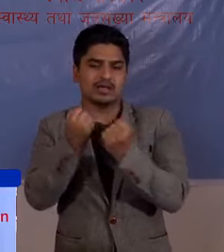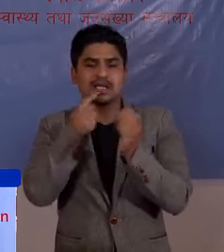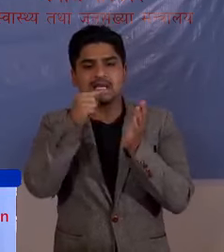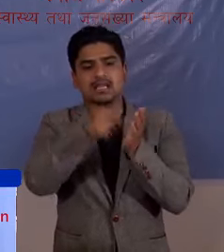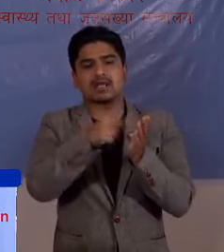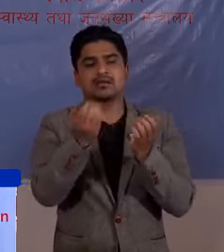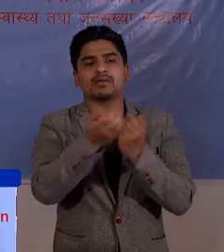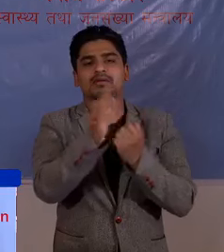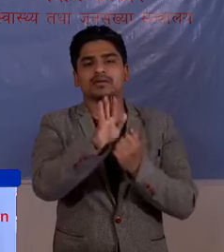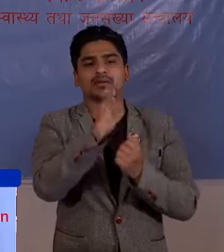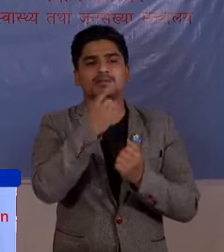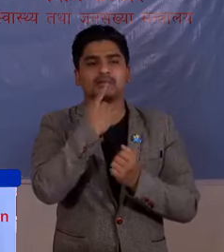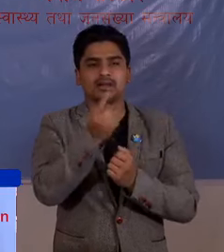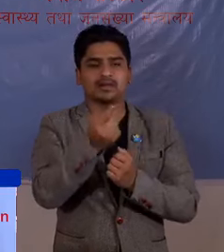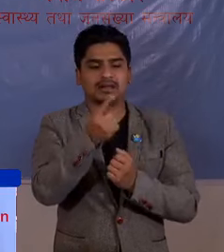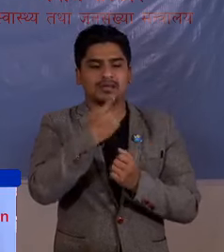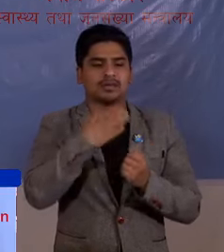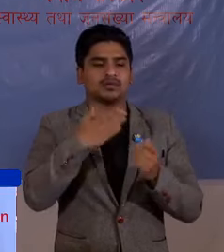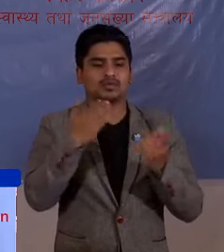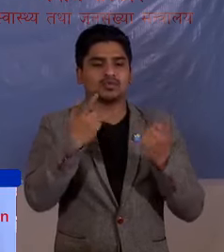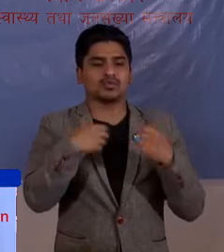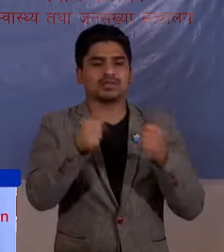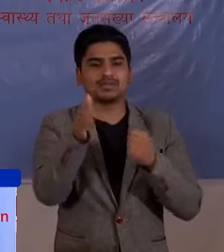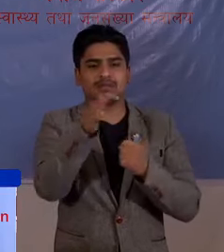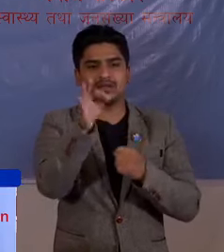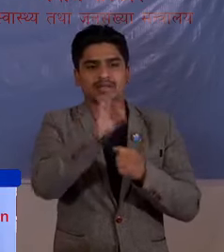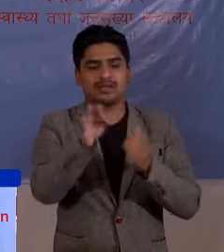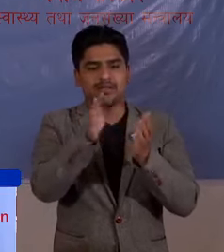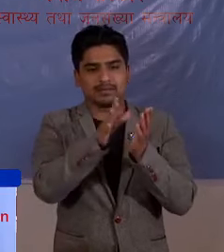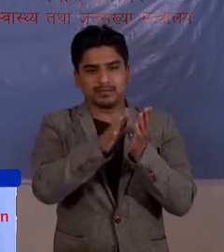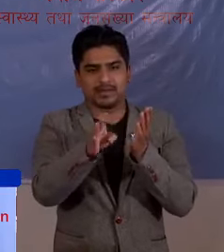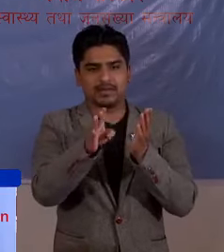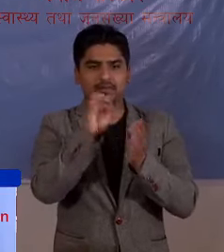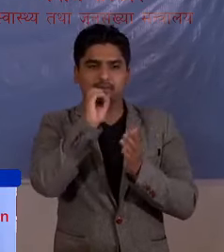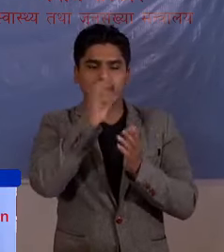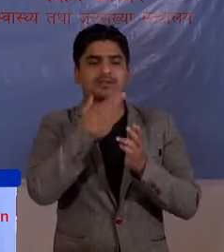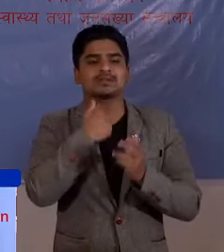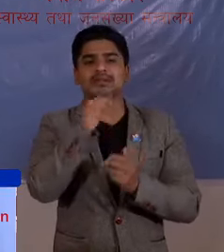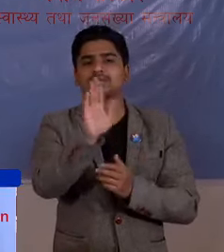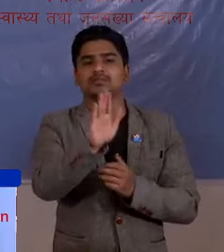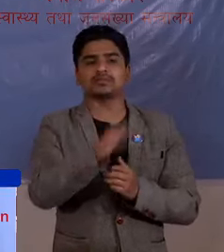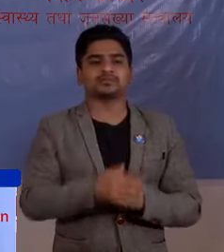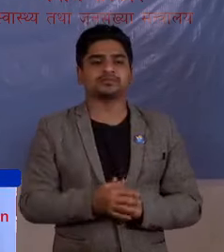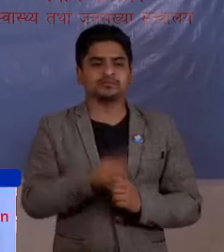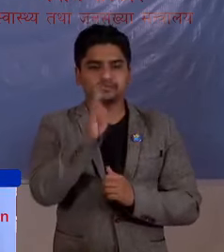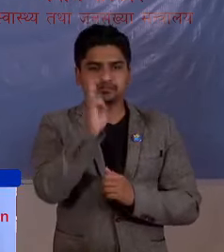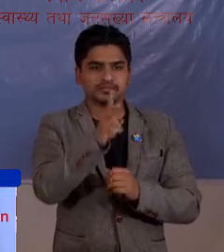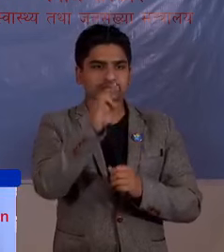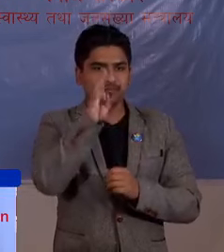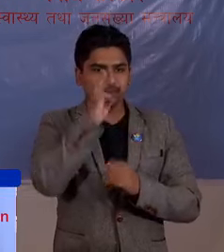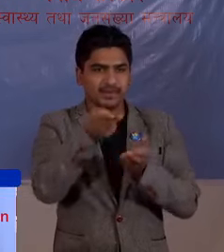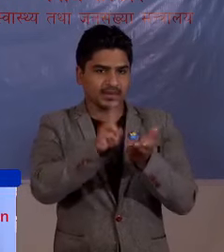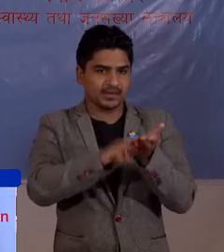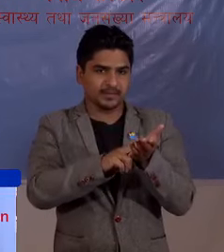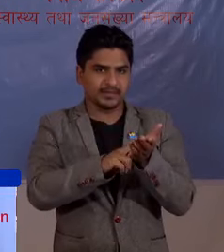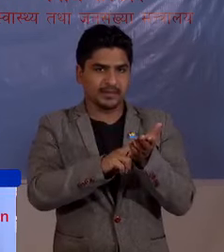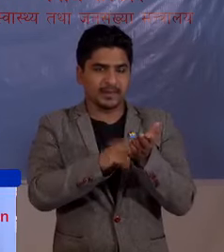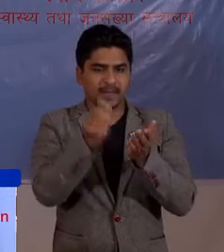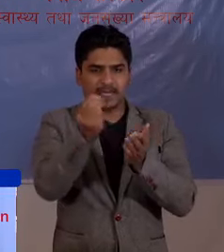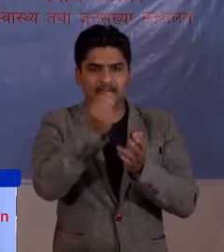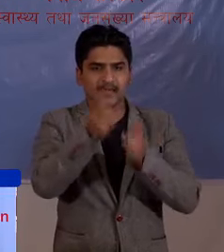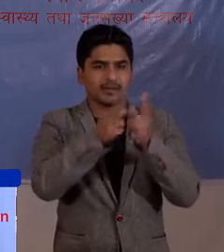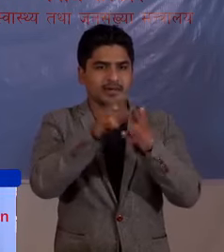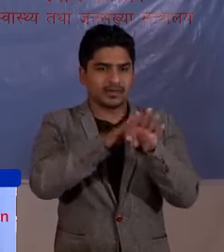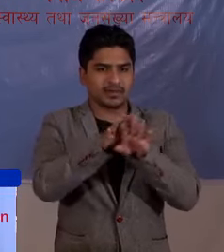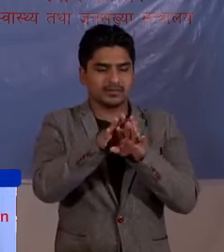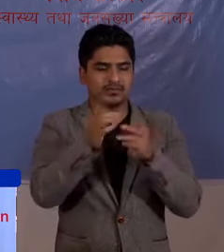निर्धारण गर्छ भनेर मैले स्वास्थ्य तथा जनसङ्ख्या मन्त्रालयको तर्फबाट भन्न चाहन्छु। यसैमा थप केही